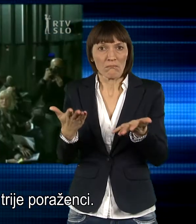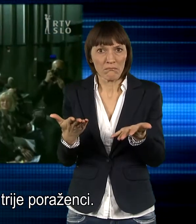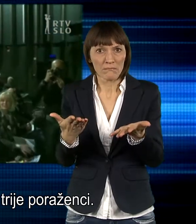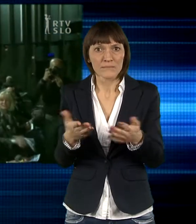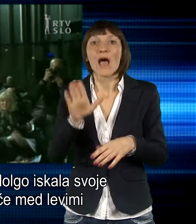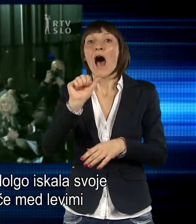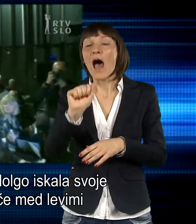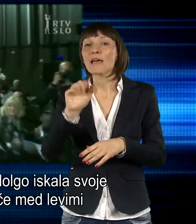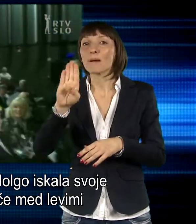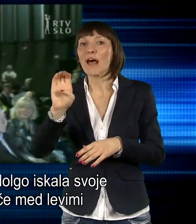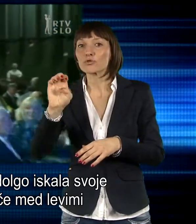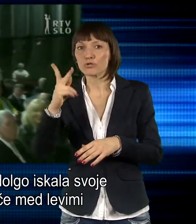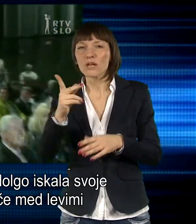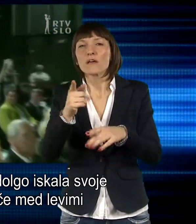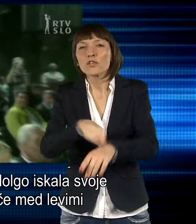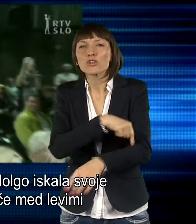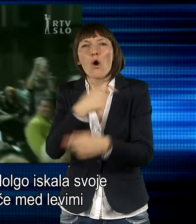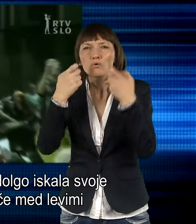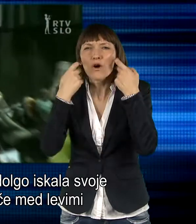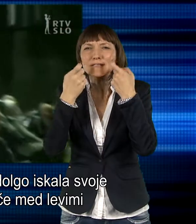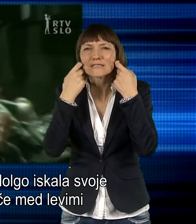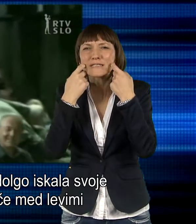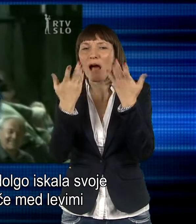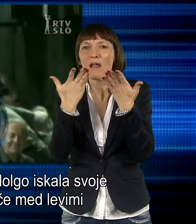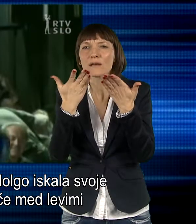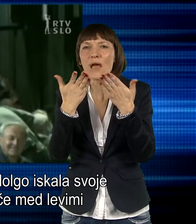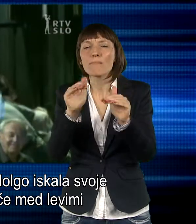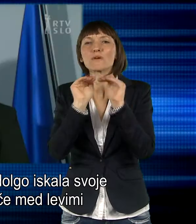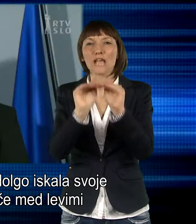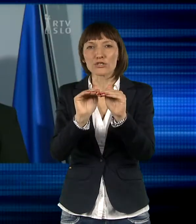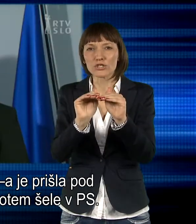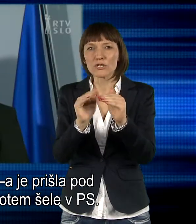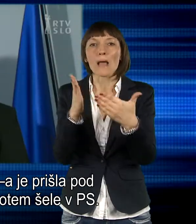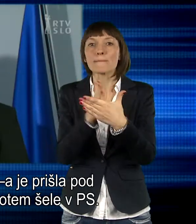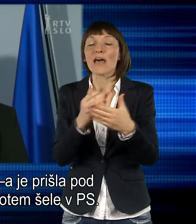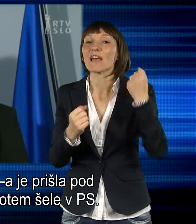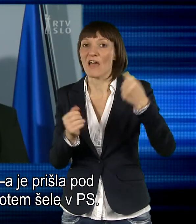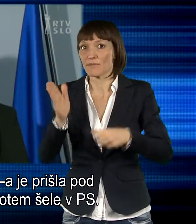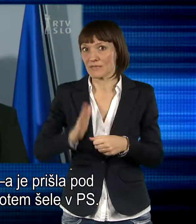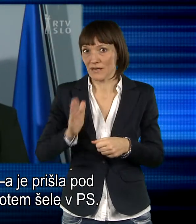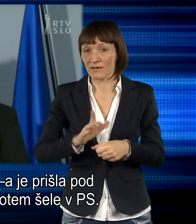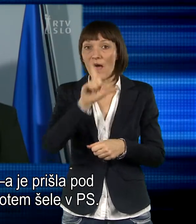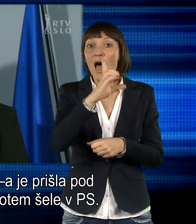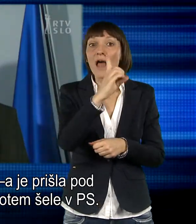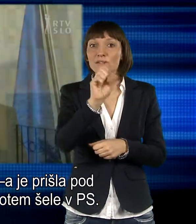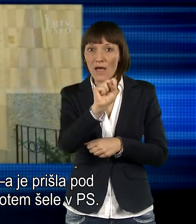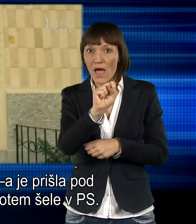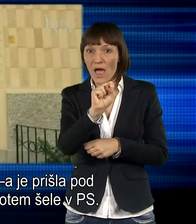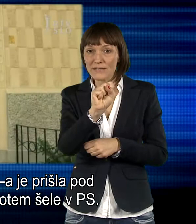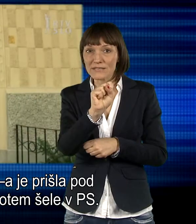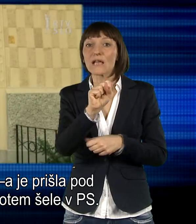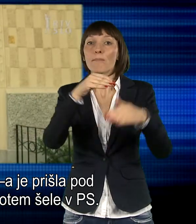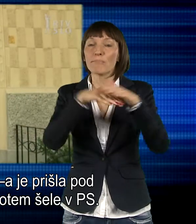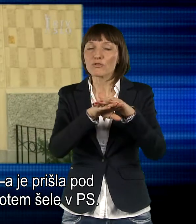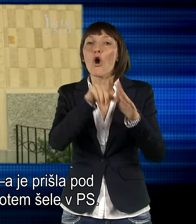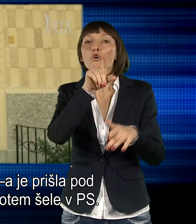poraženci. Alenka Bratušek je dolgo iskala svoje politično zatočišče med levimi strankami. Iz LDS-a je prišla pod